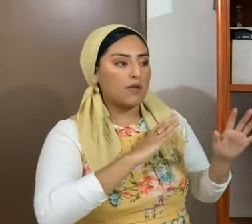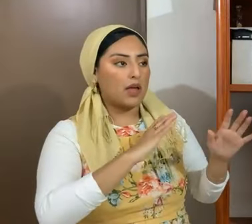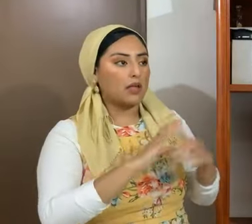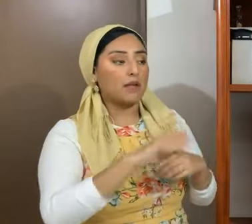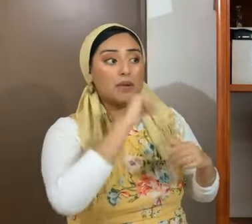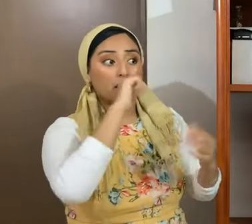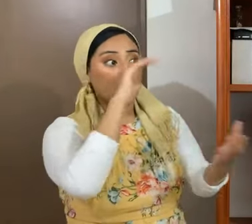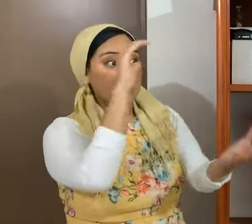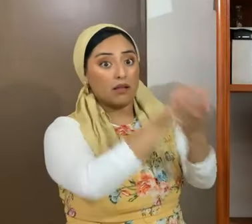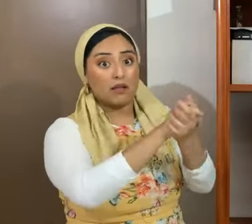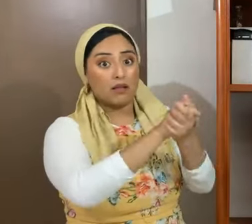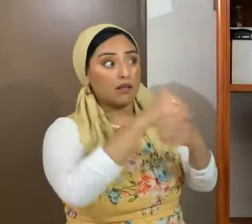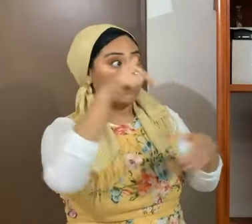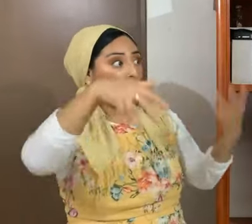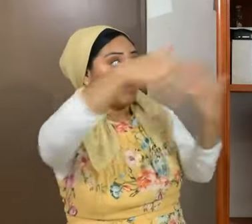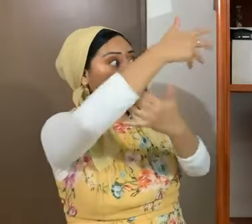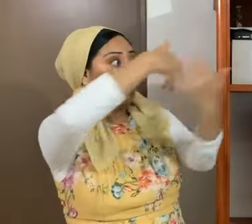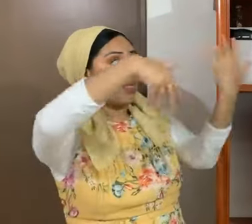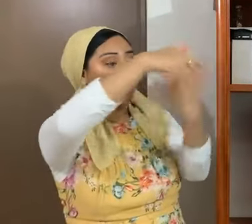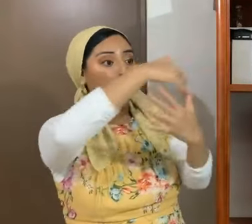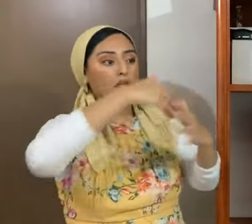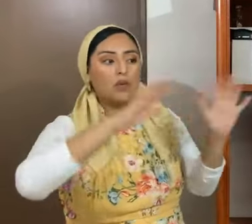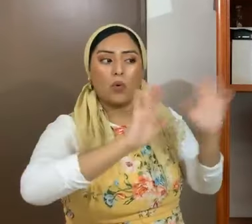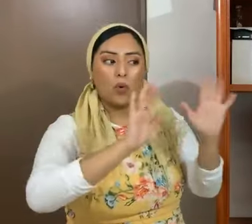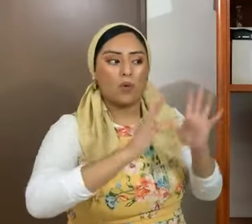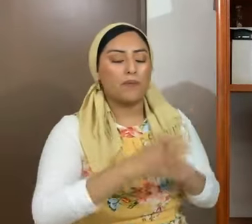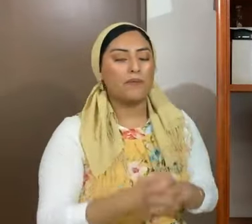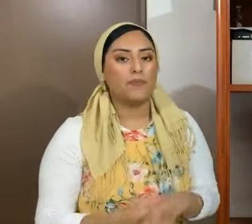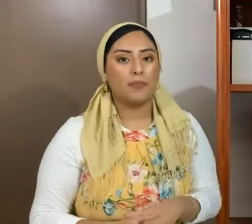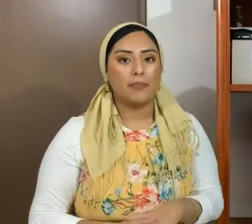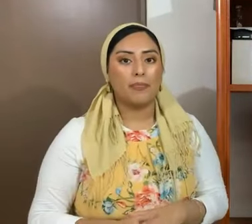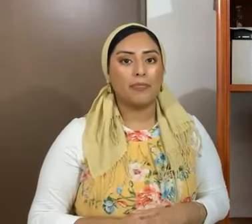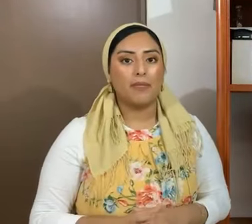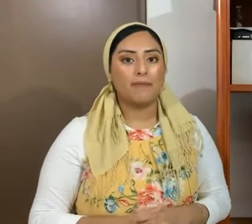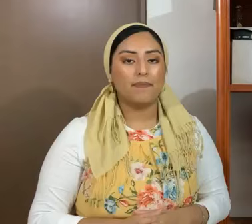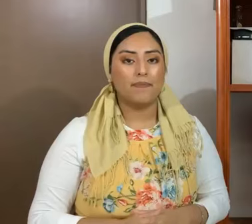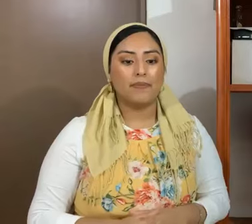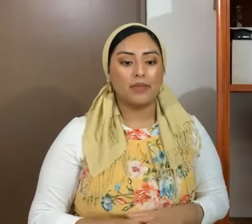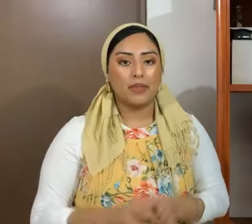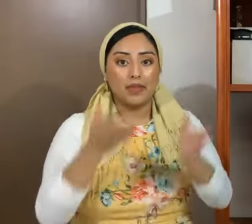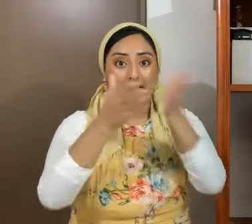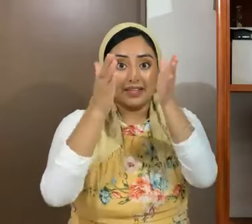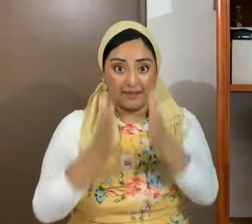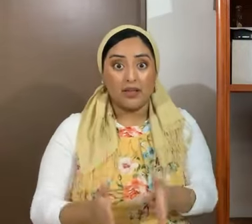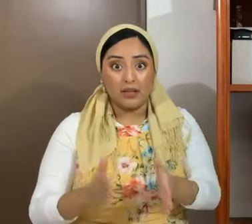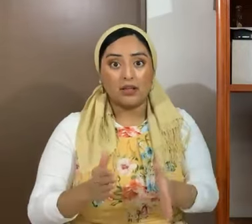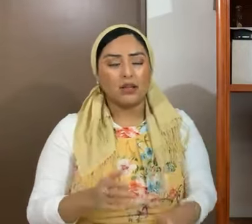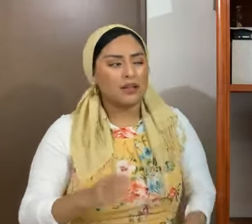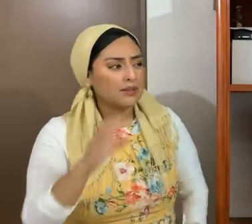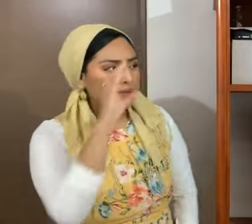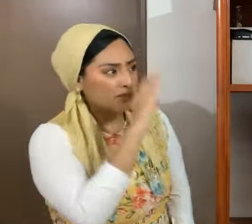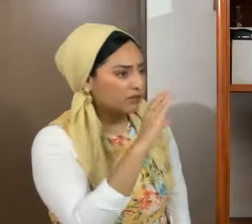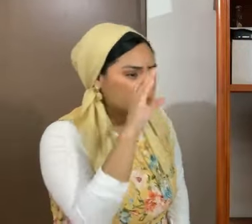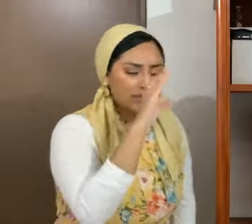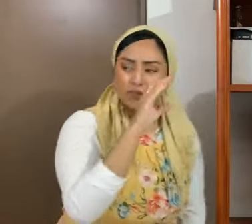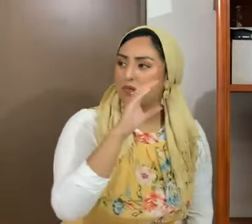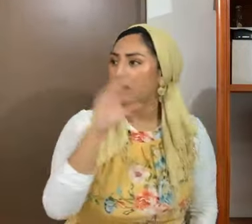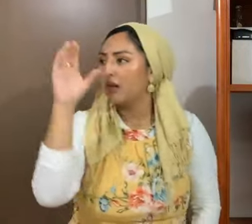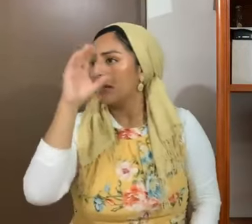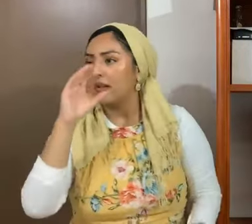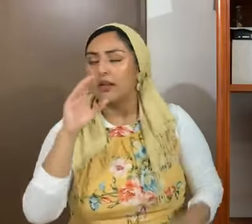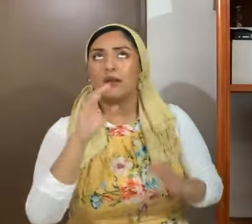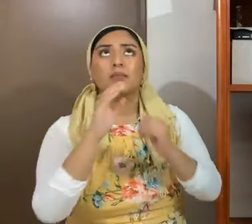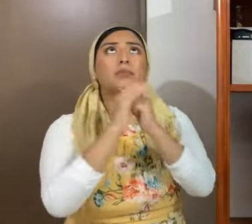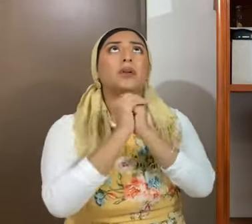pero no se va a casar Isaac con otra que no sea de mi familia. Entonces llega Eliezer y hace una oración. En